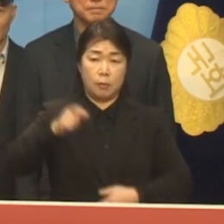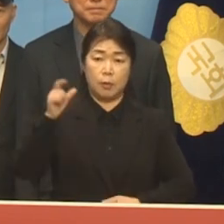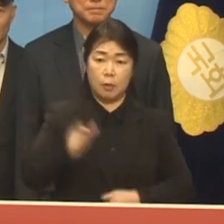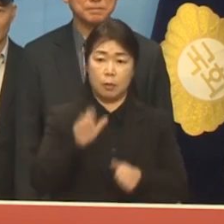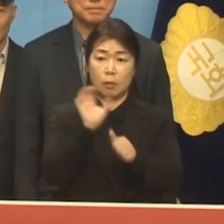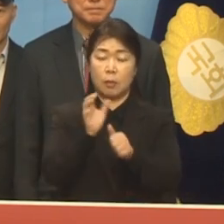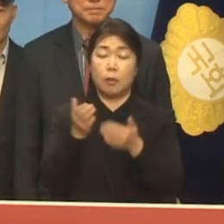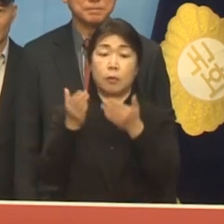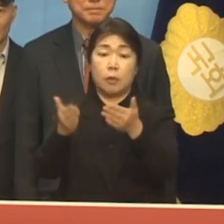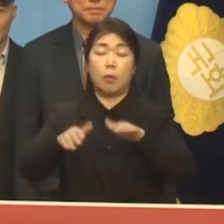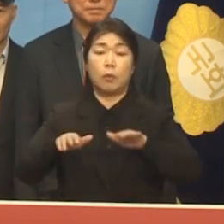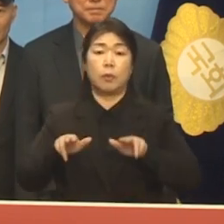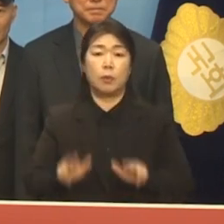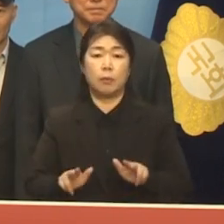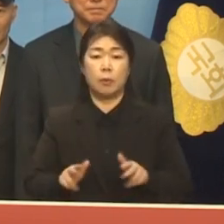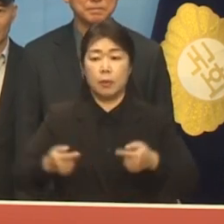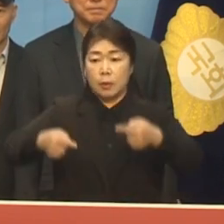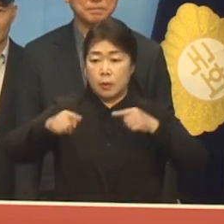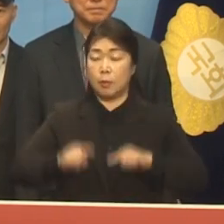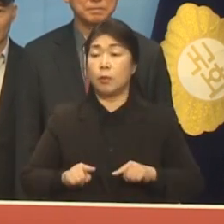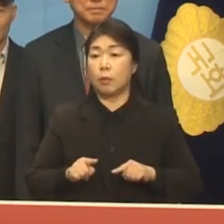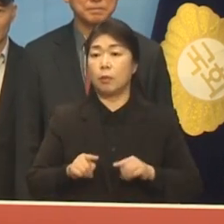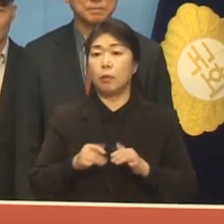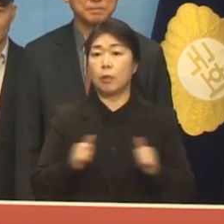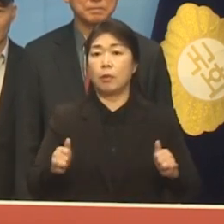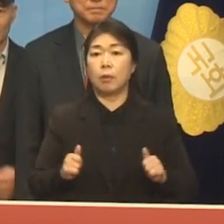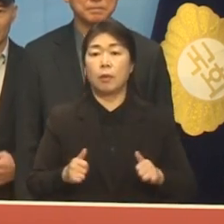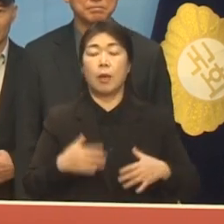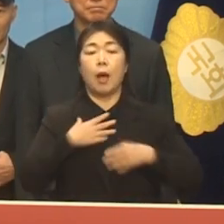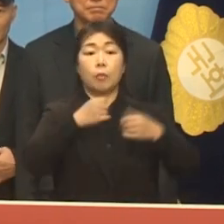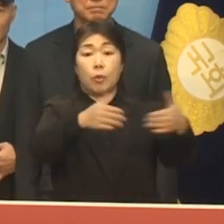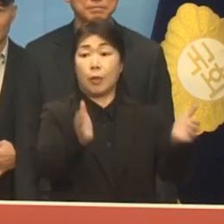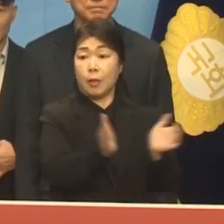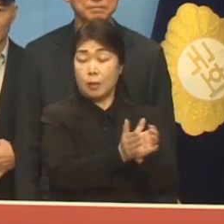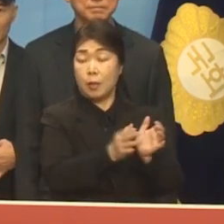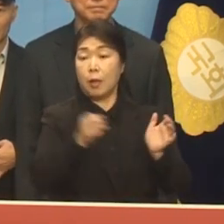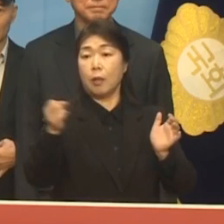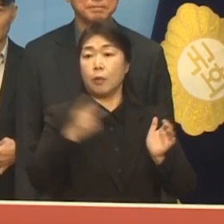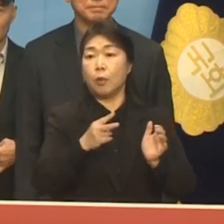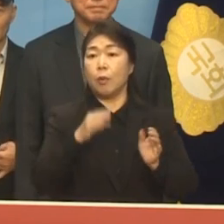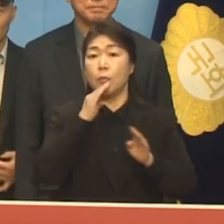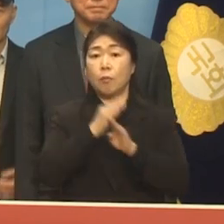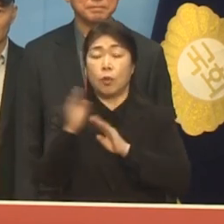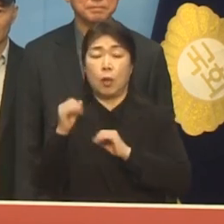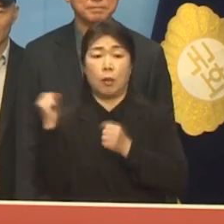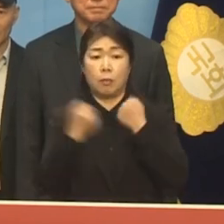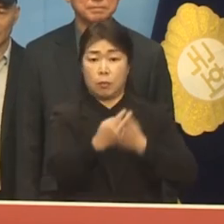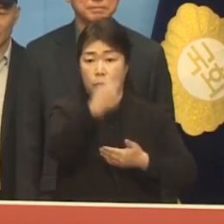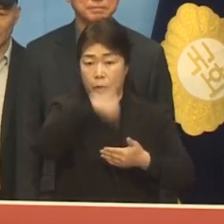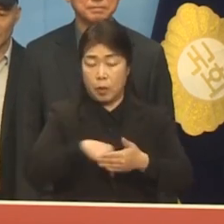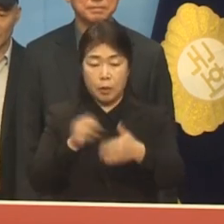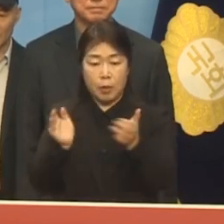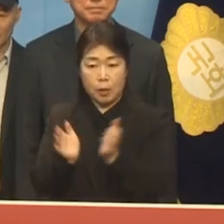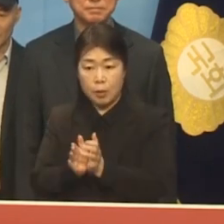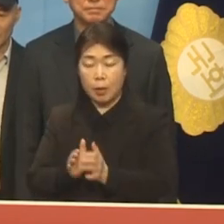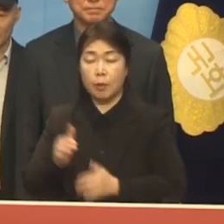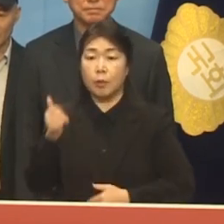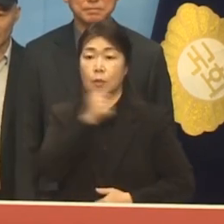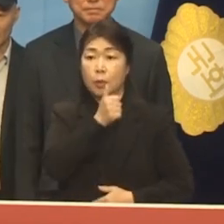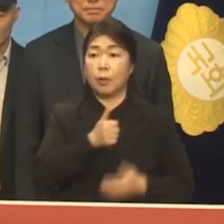오늘 이 자리에 참석하신 안보단체 그리고 탈북단체들을 제가